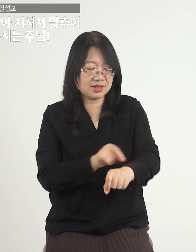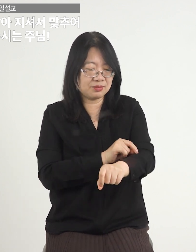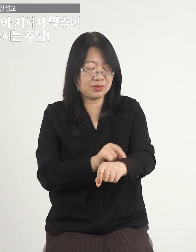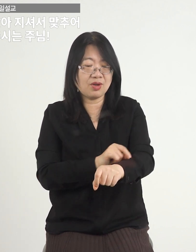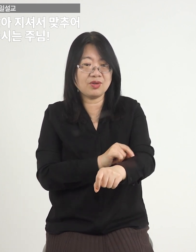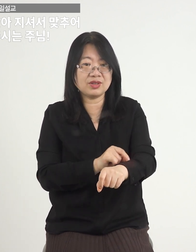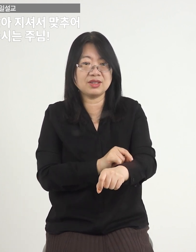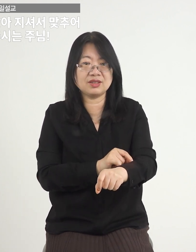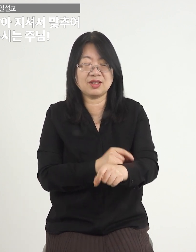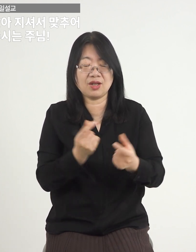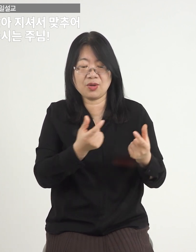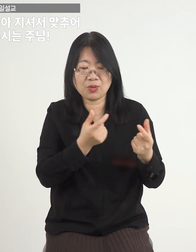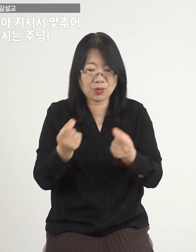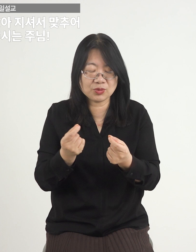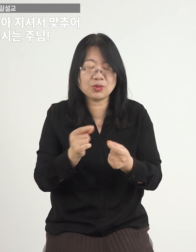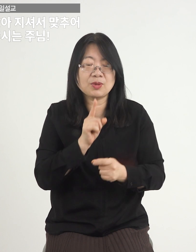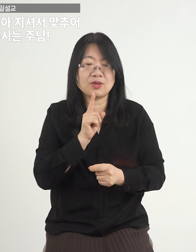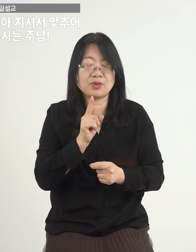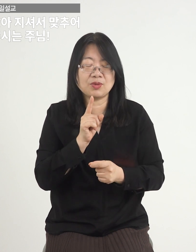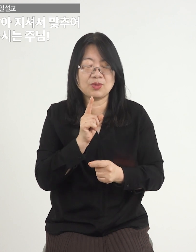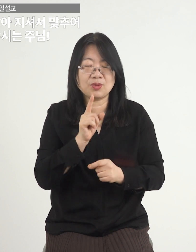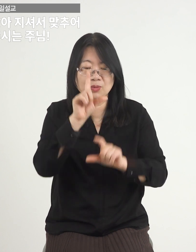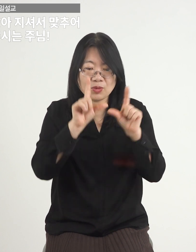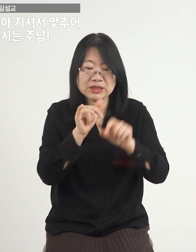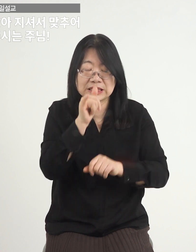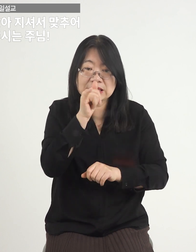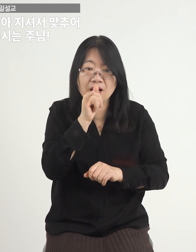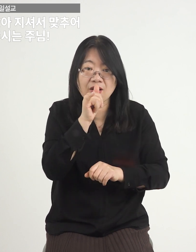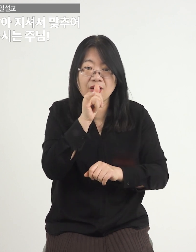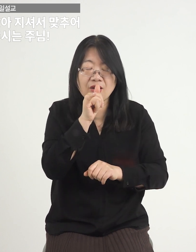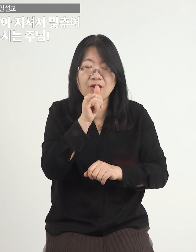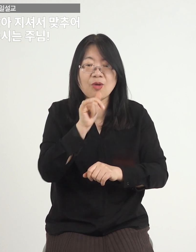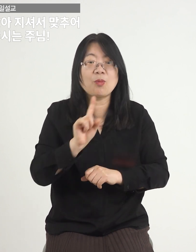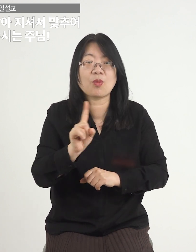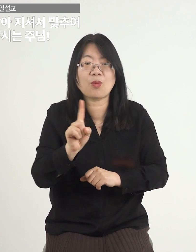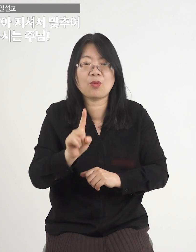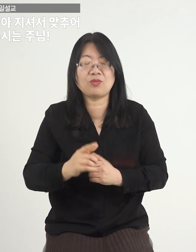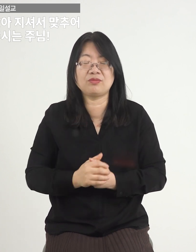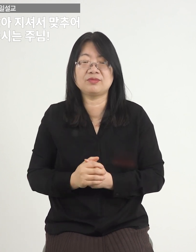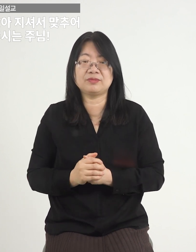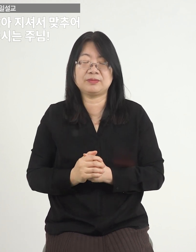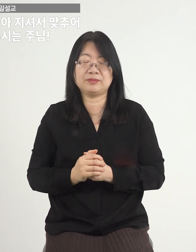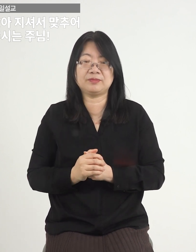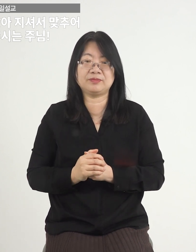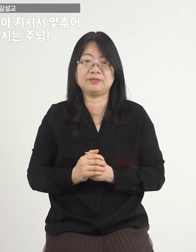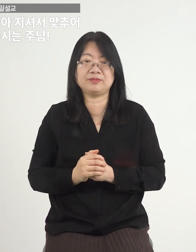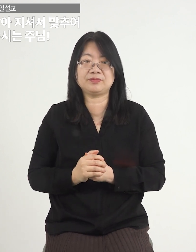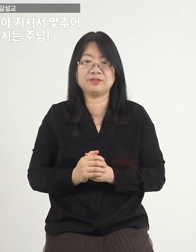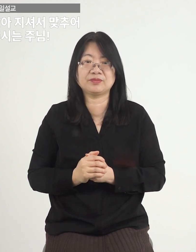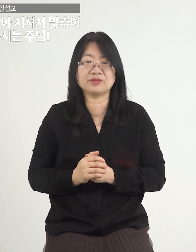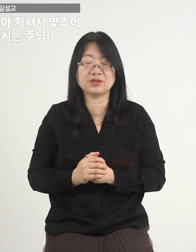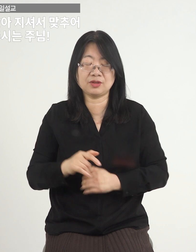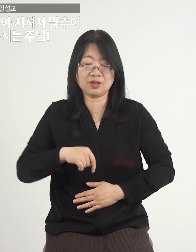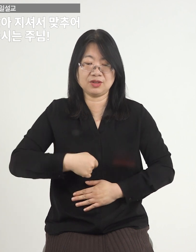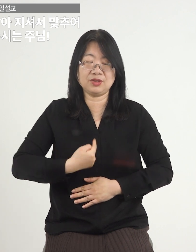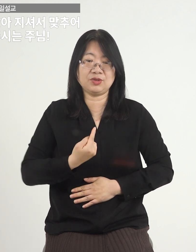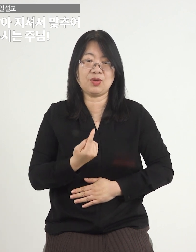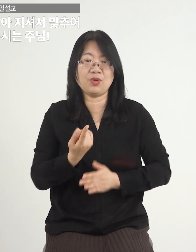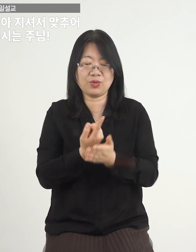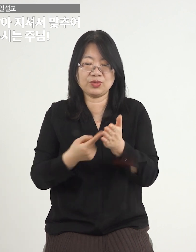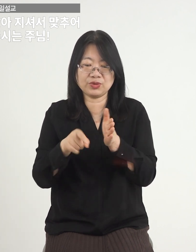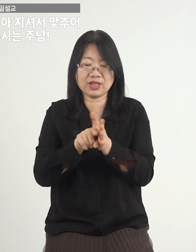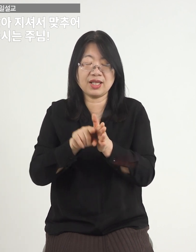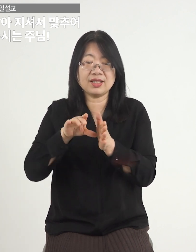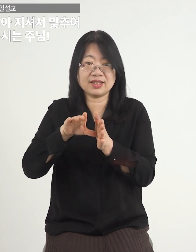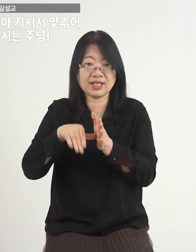특별히 공통점이 있어요. 어떤 공통점이 있을까요? 이것이 스스로를